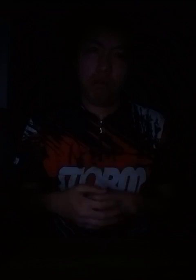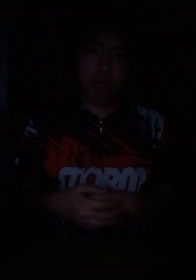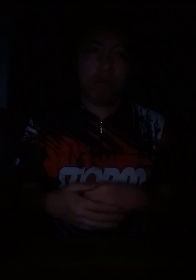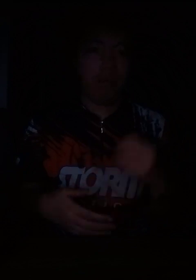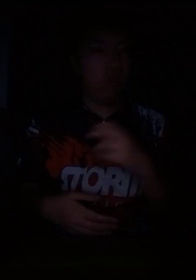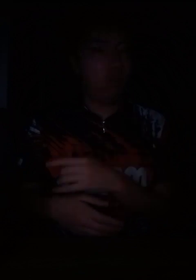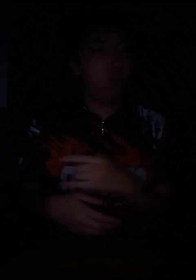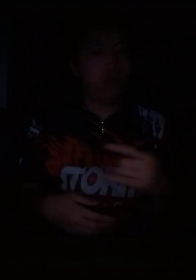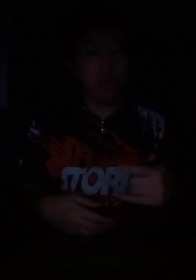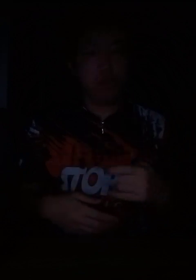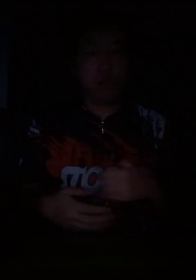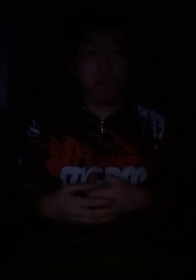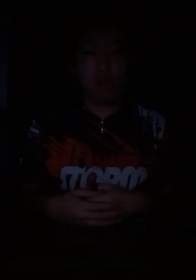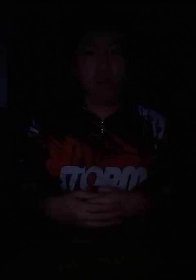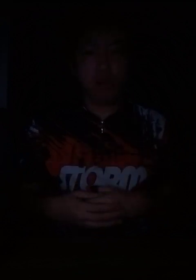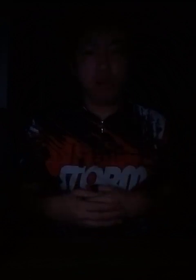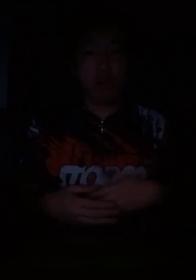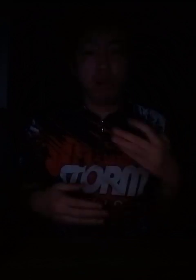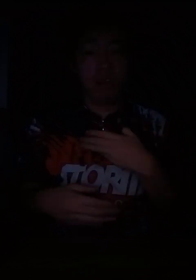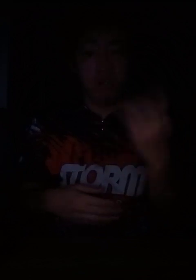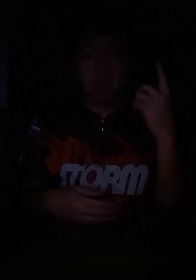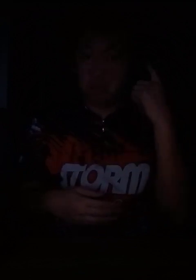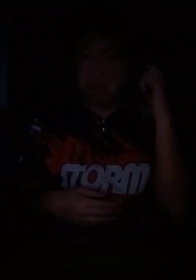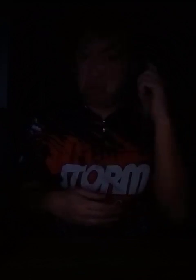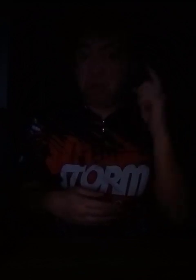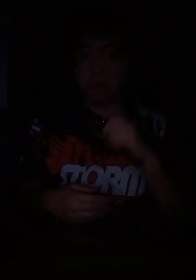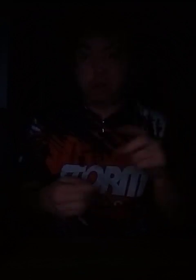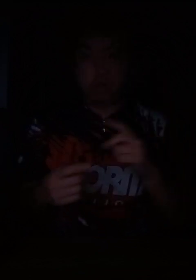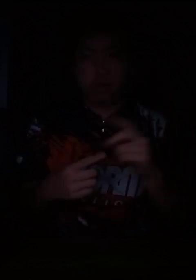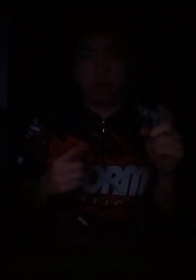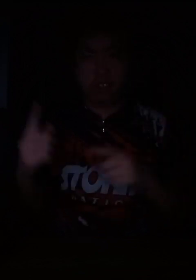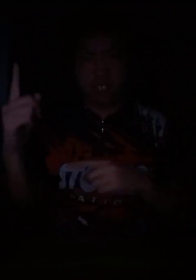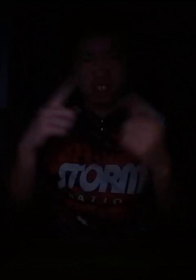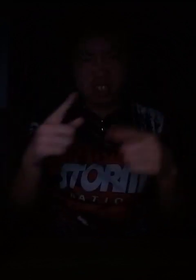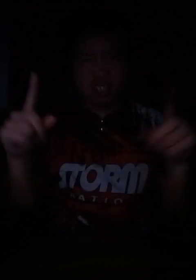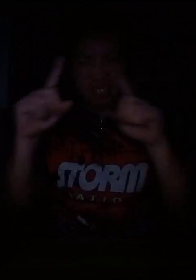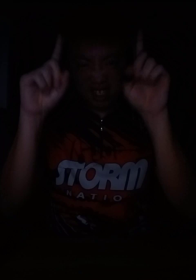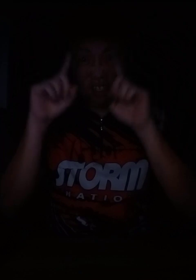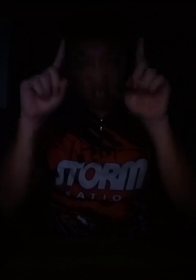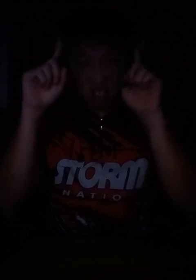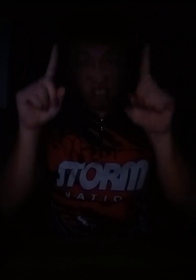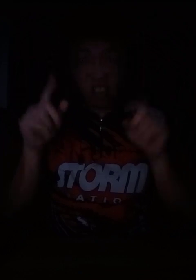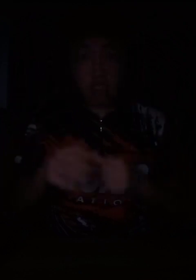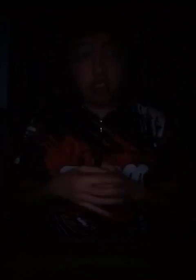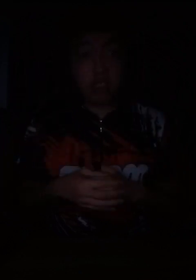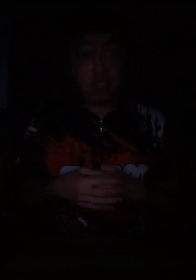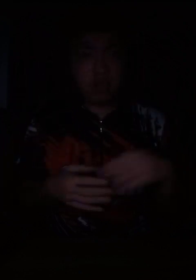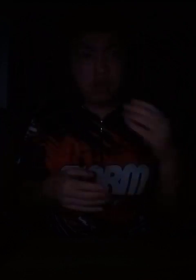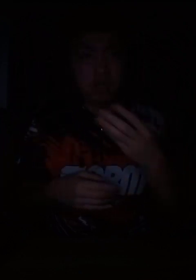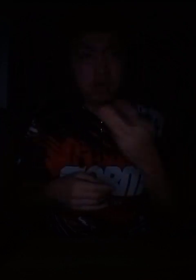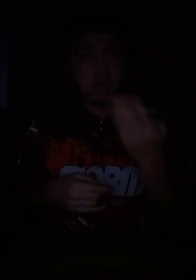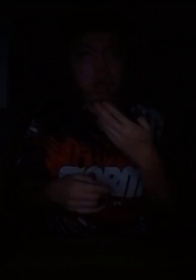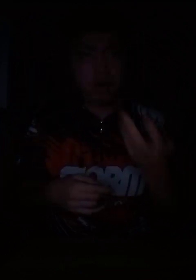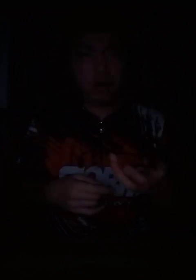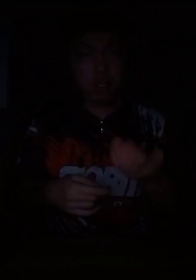그 말을 저희가 듣고 있었는데 버스 기사님한테 앞으로 가서 화를 낼 때 이제 무식하면 무식한 대로 이런 식으로